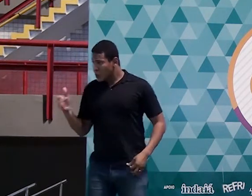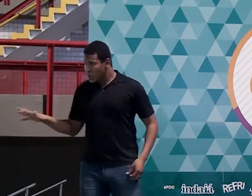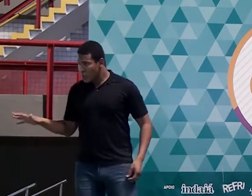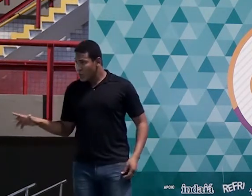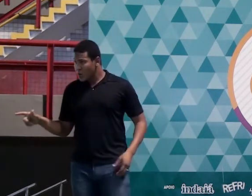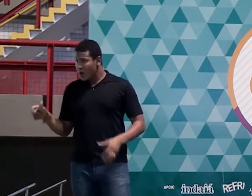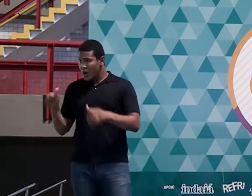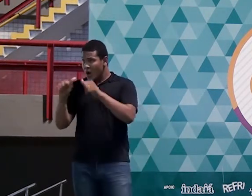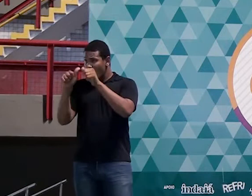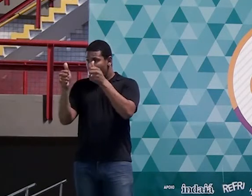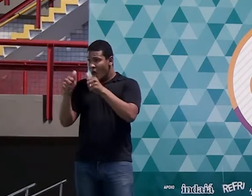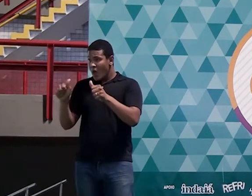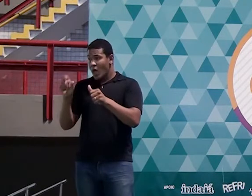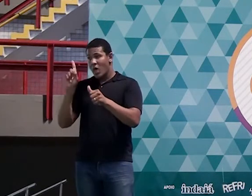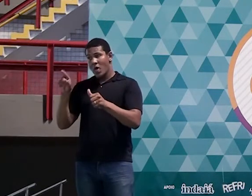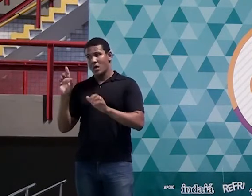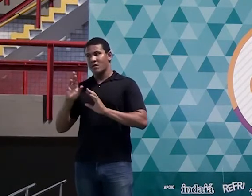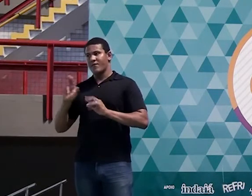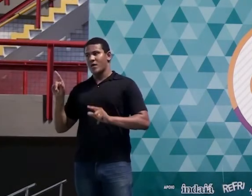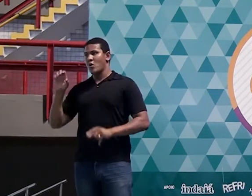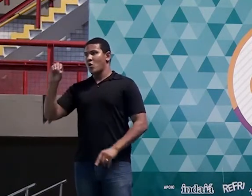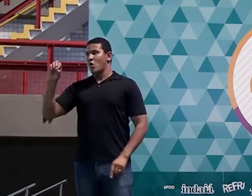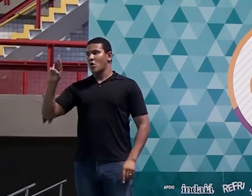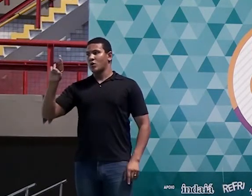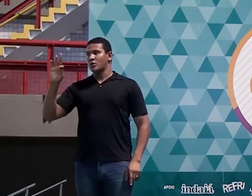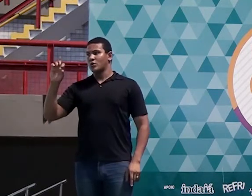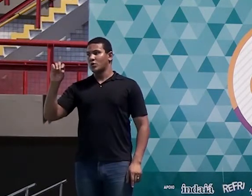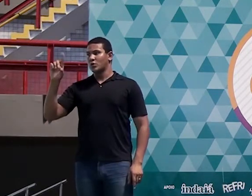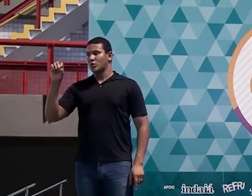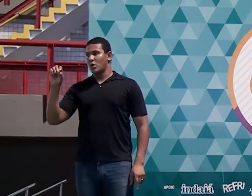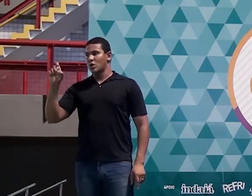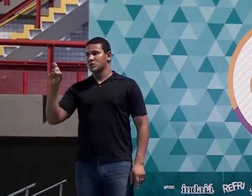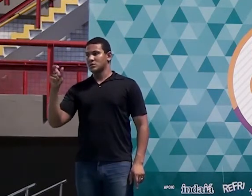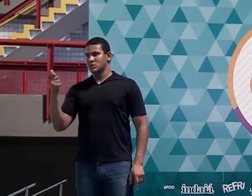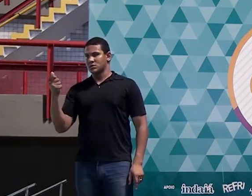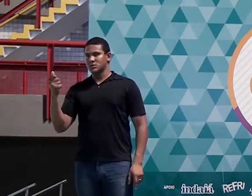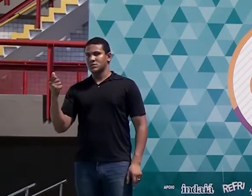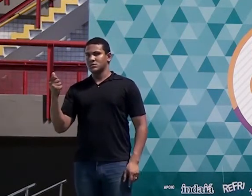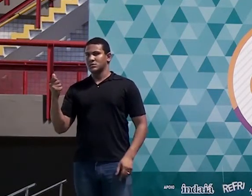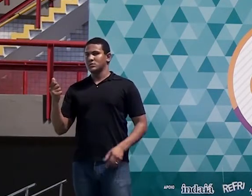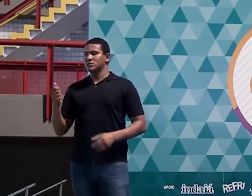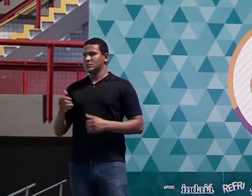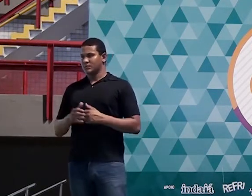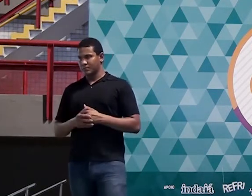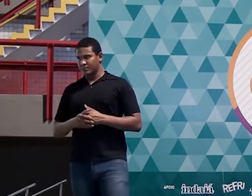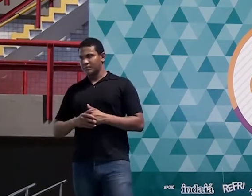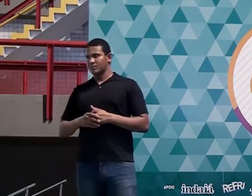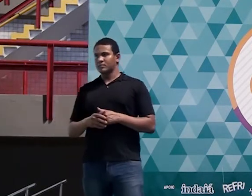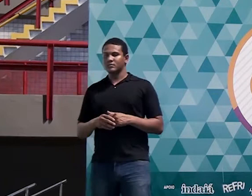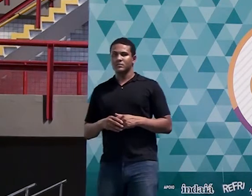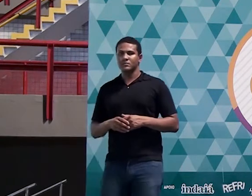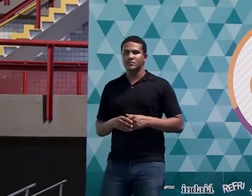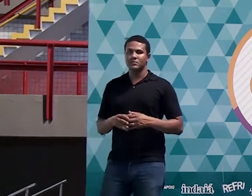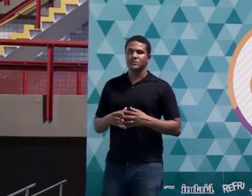era a igreja católica ortodoxa. Tá bom? Vamos lá, ó.